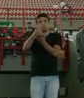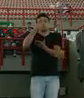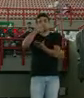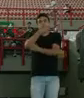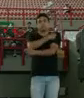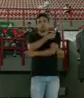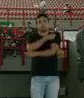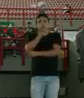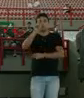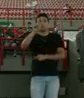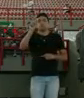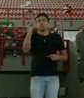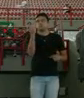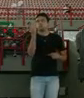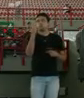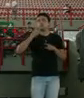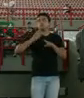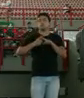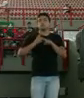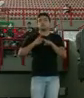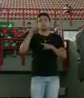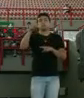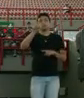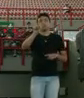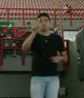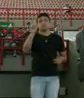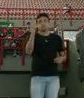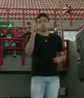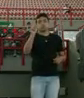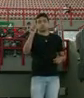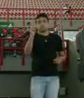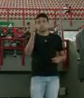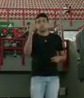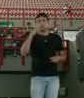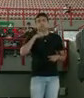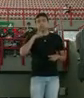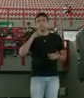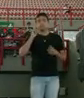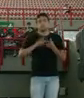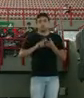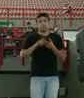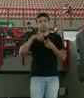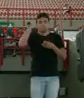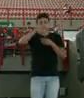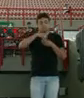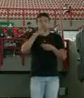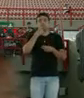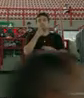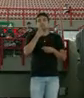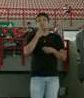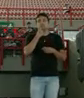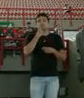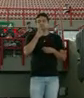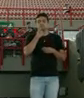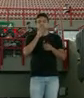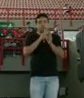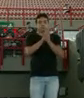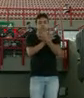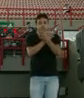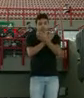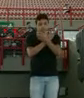o GH. Por quê? Porque o GH, além de atuar no tecido o quê? Ósseo,